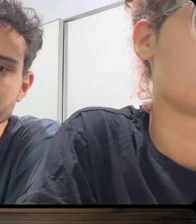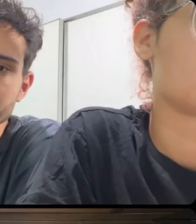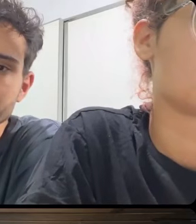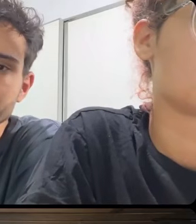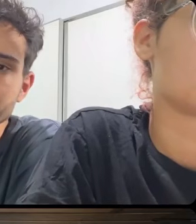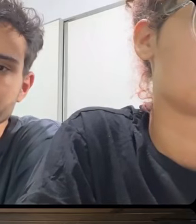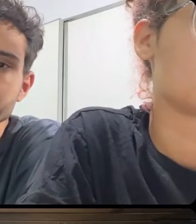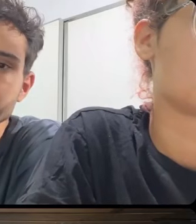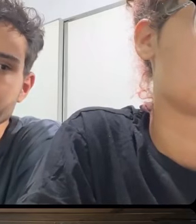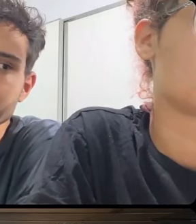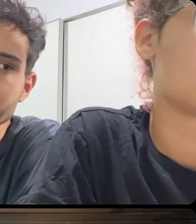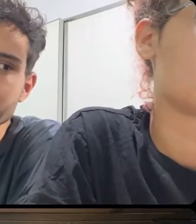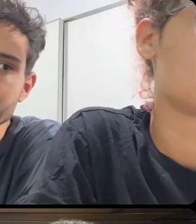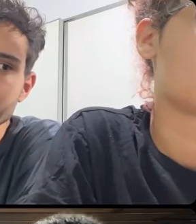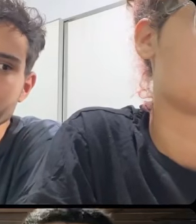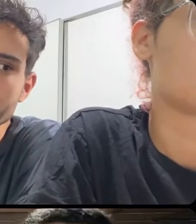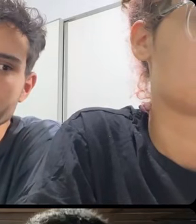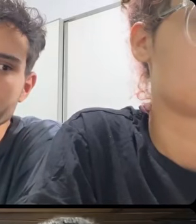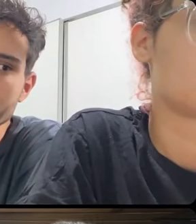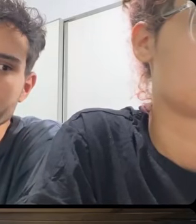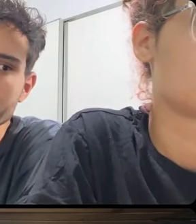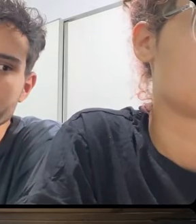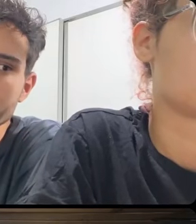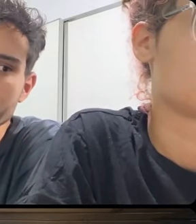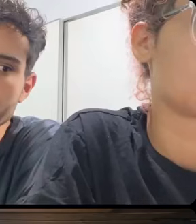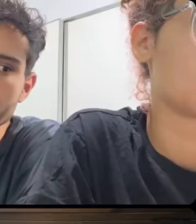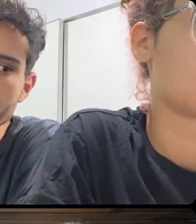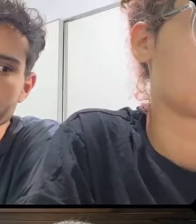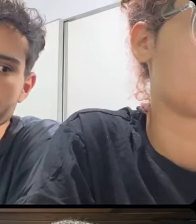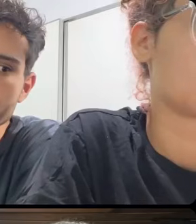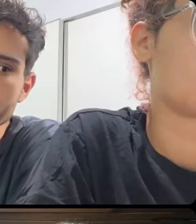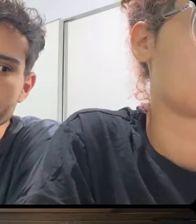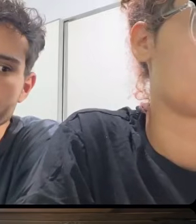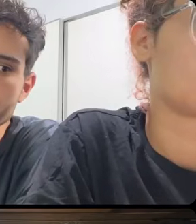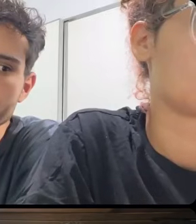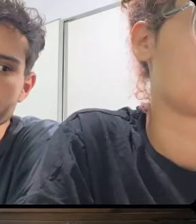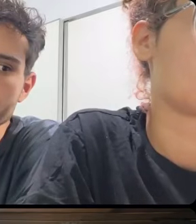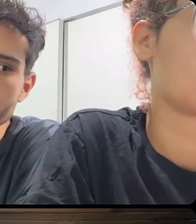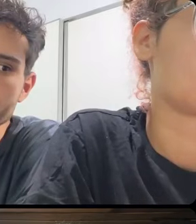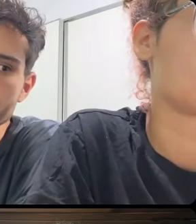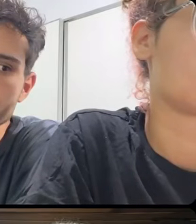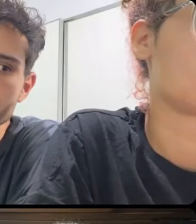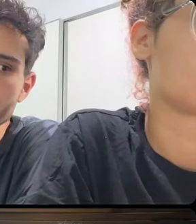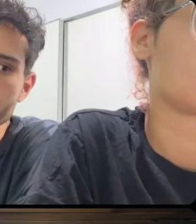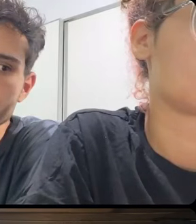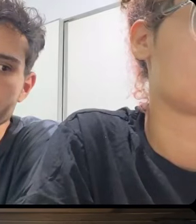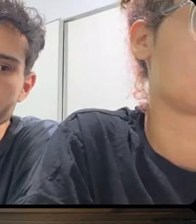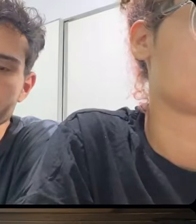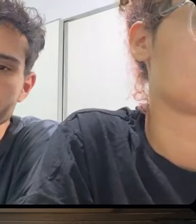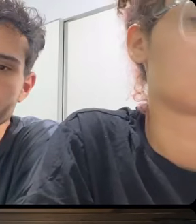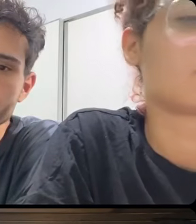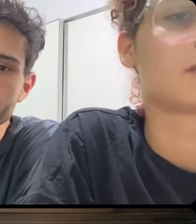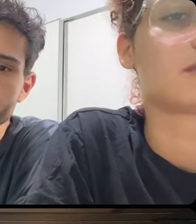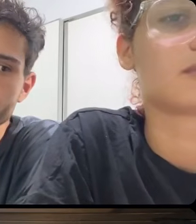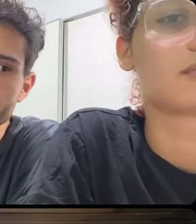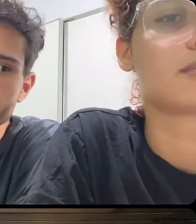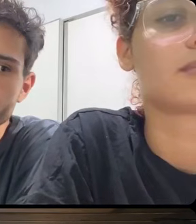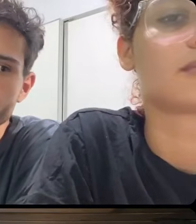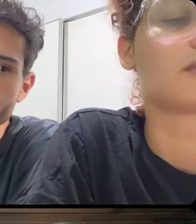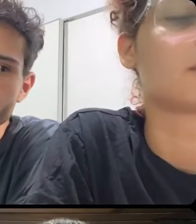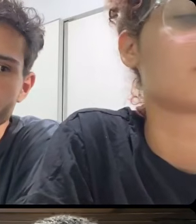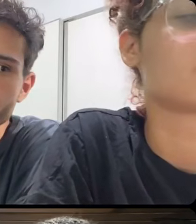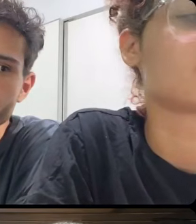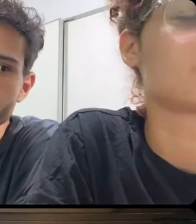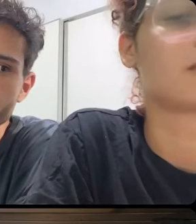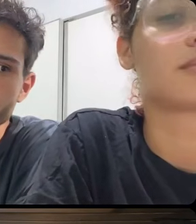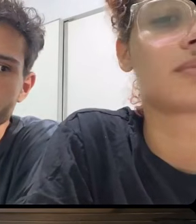consiga viver todas as promessas que Deus tem para nossa vida, né? Então, essa criatividade, as artes, isso é muito importante. E de onde